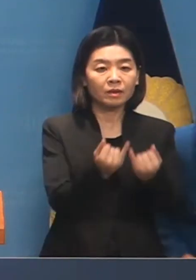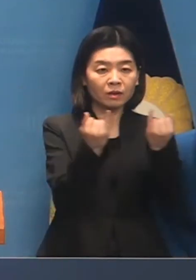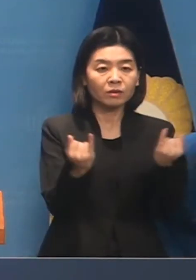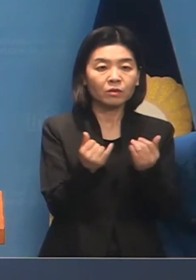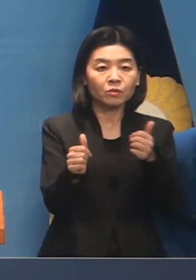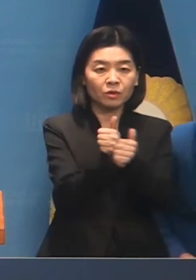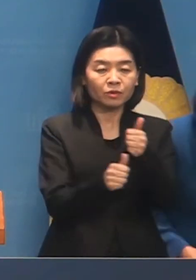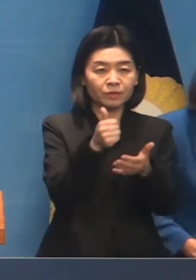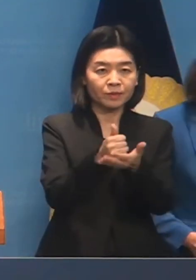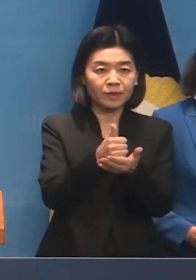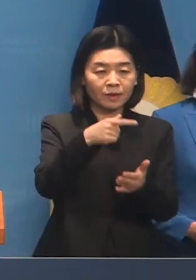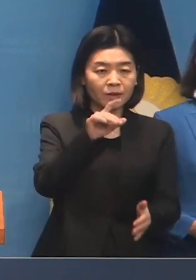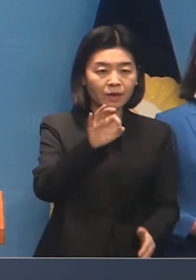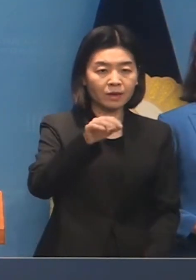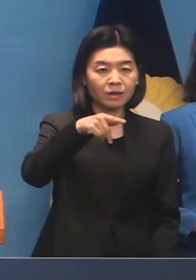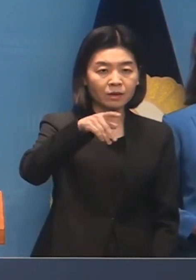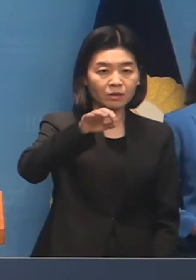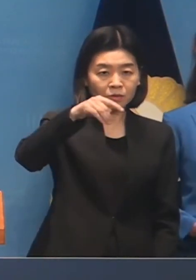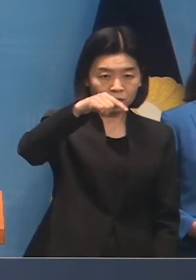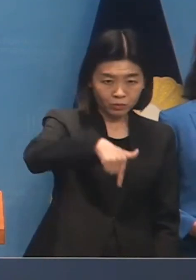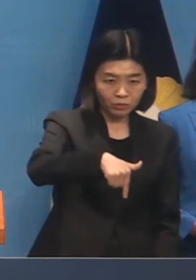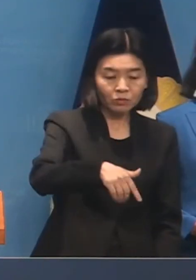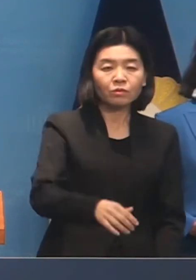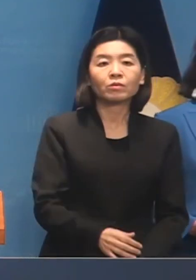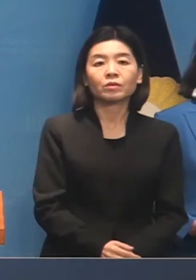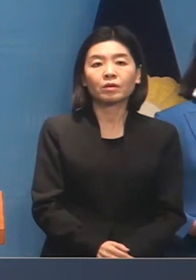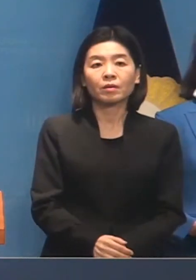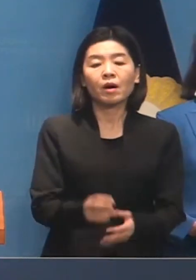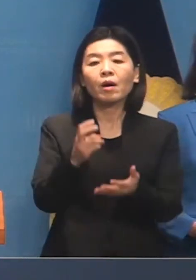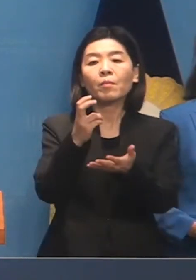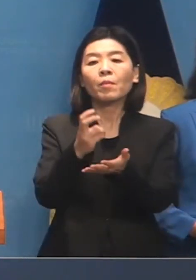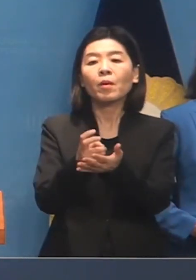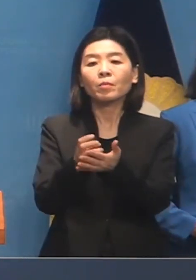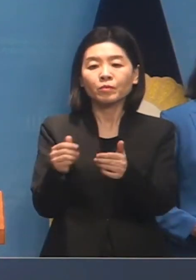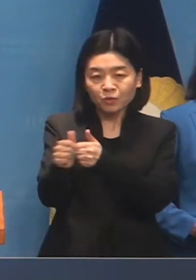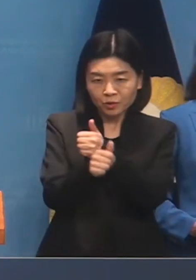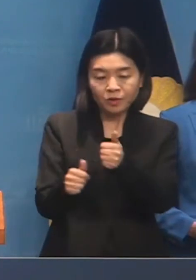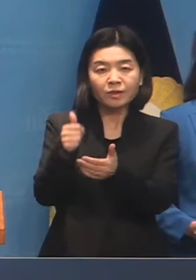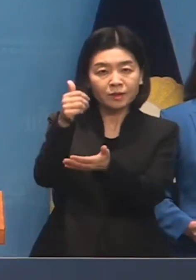모셨습니다. 당 법률위원장 한상범 변호사님 모셨습니다.